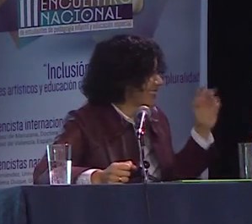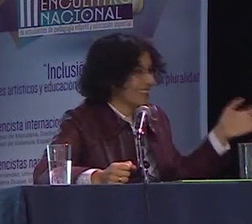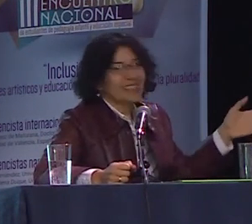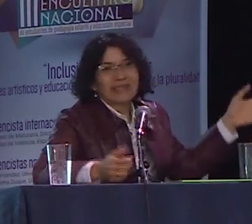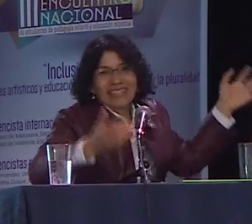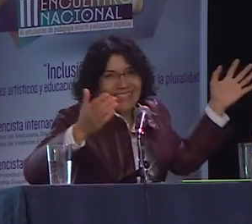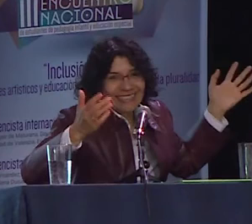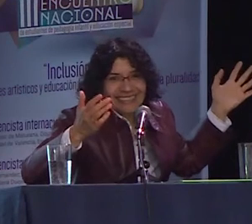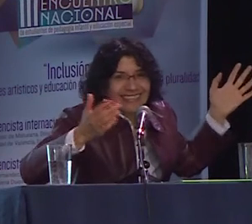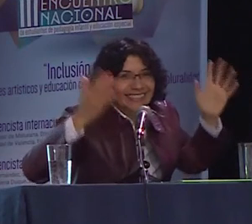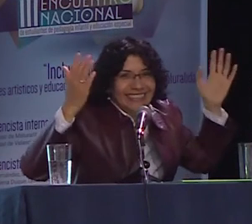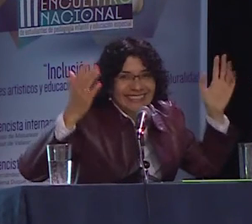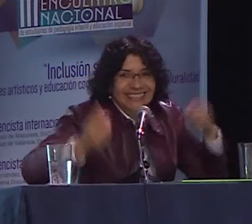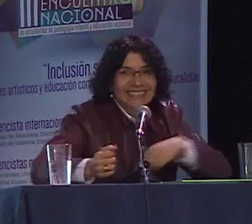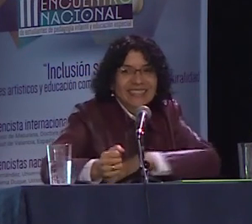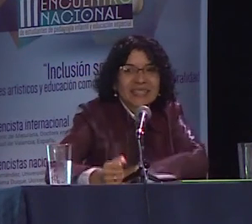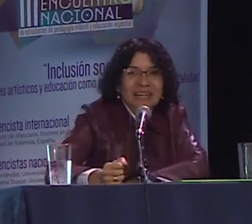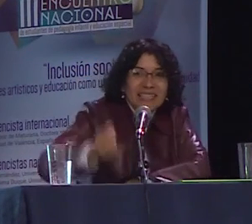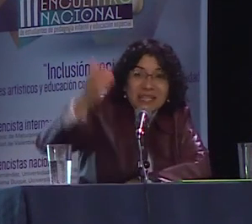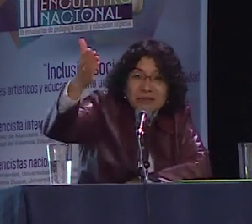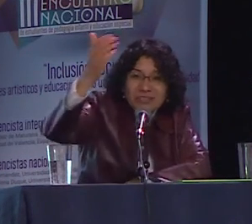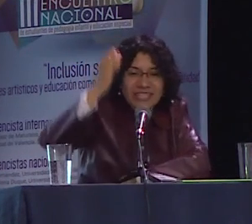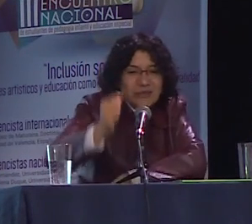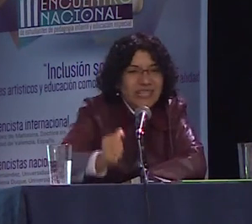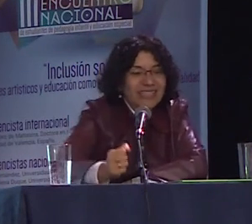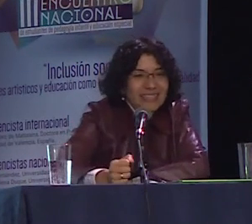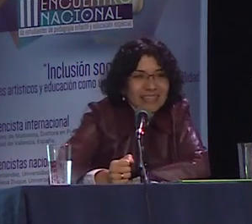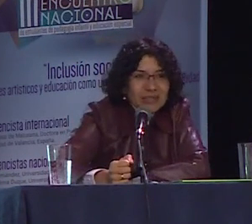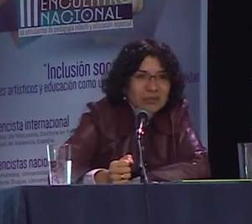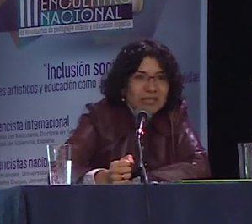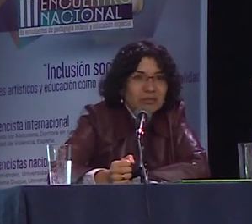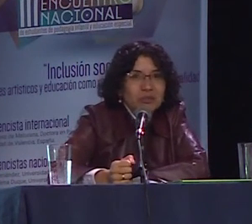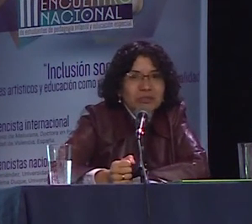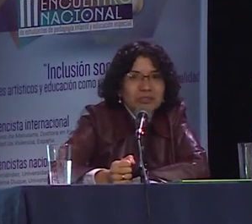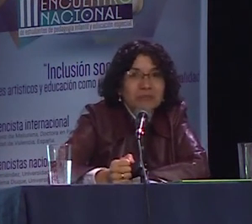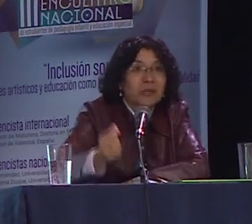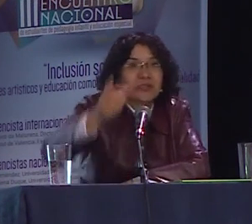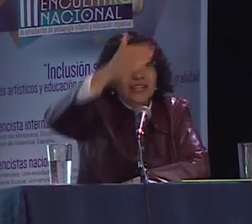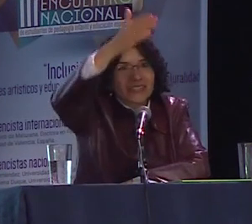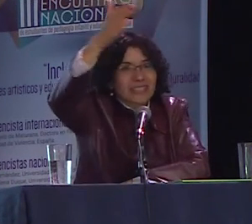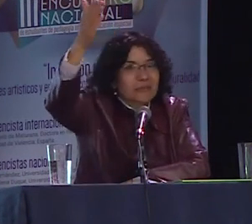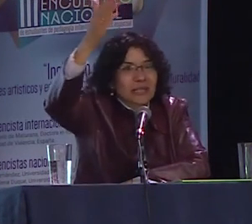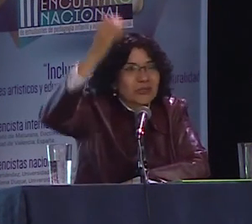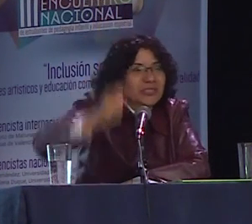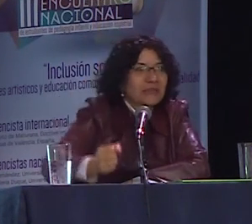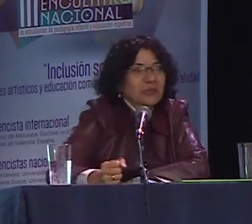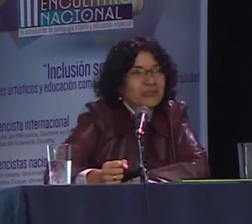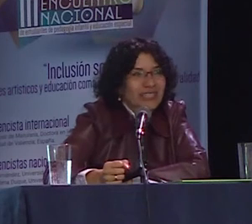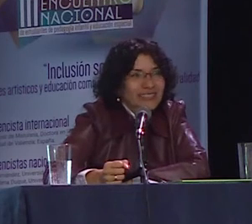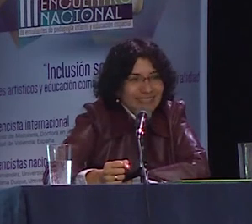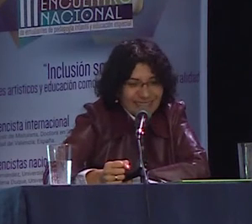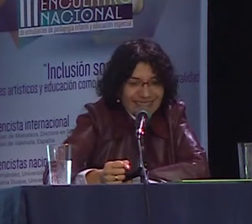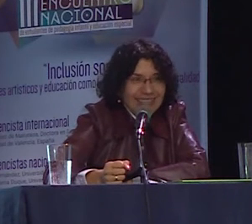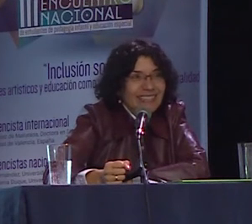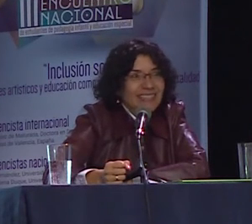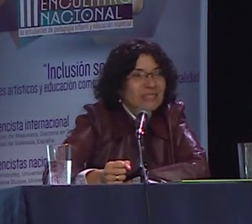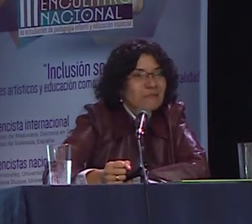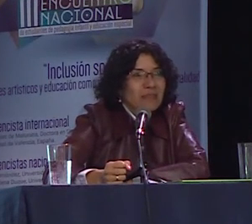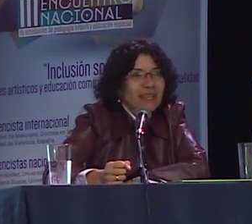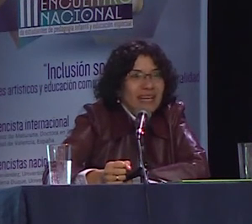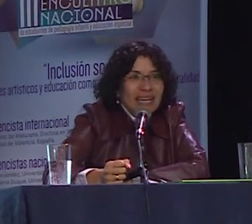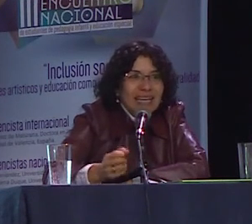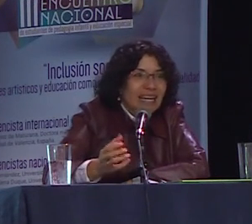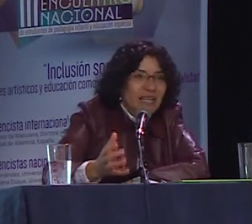estás? Ya, mira, ya está. Allá la profe Livia, cada uno de nosotros, el profe Edgar, que me encontré muy feliz en la